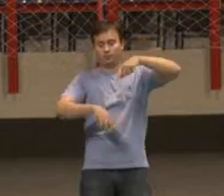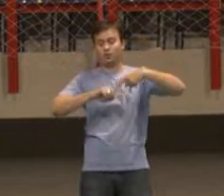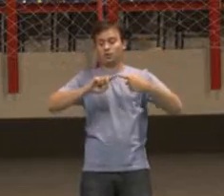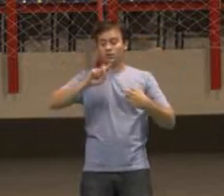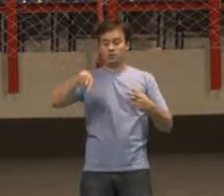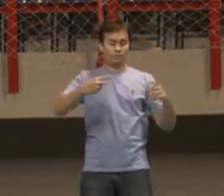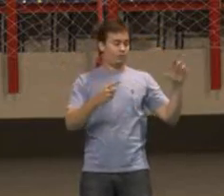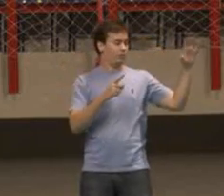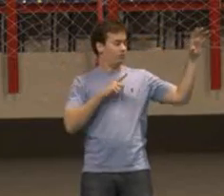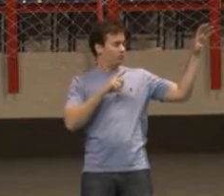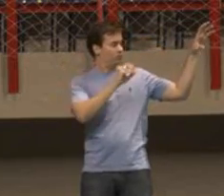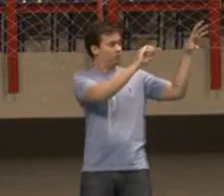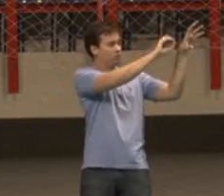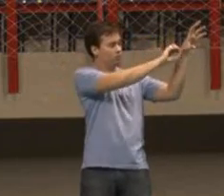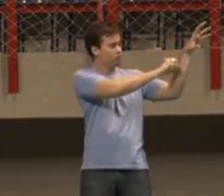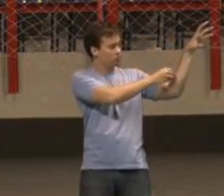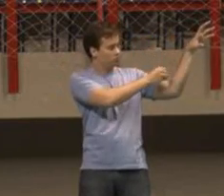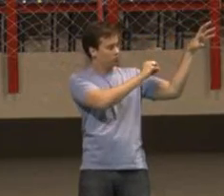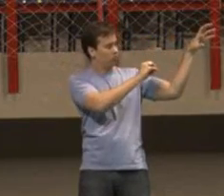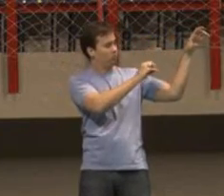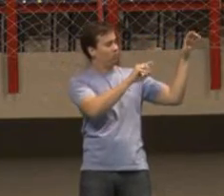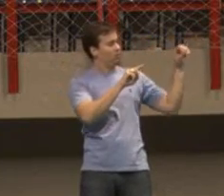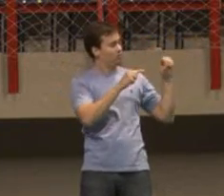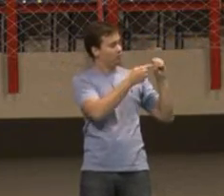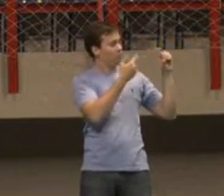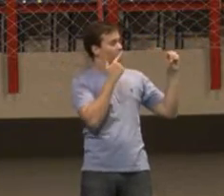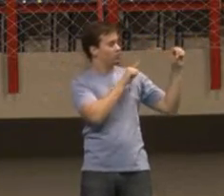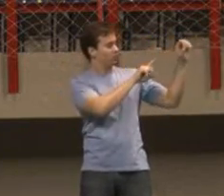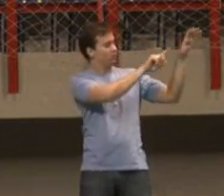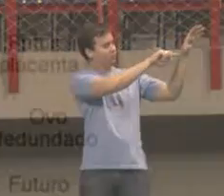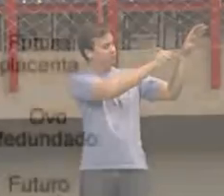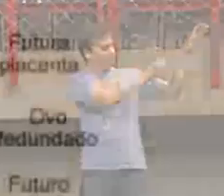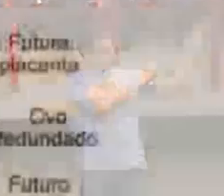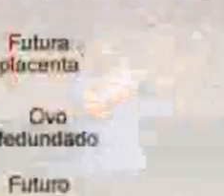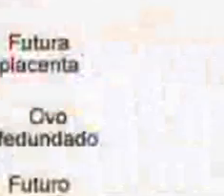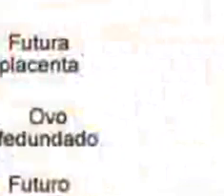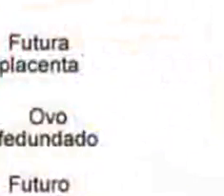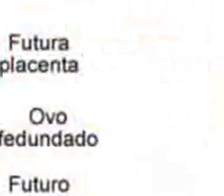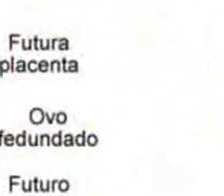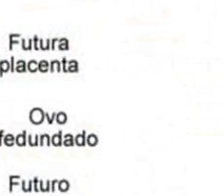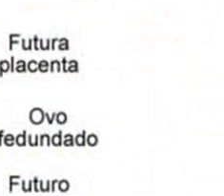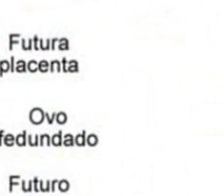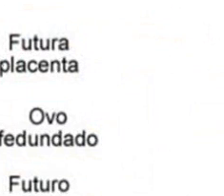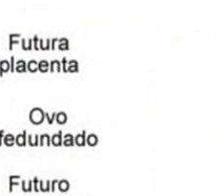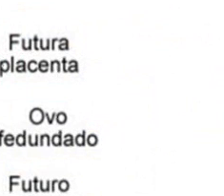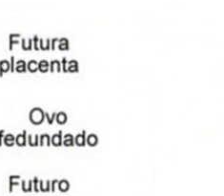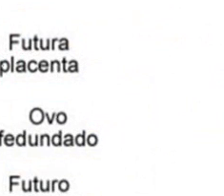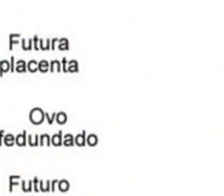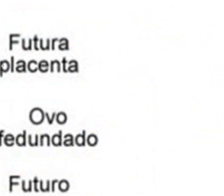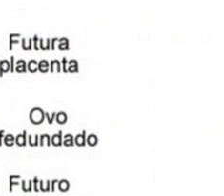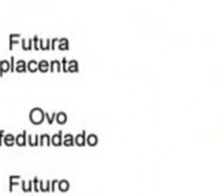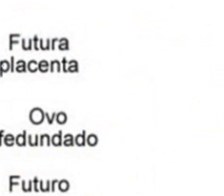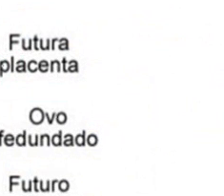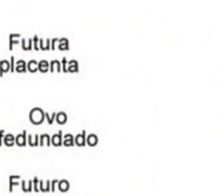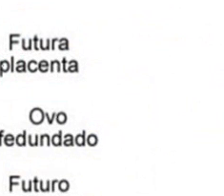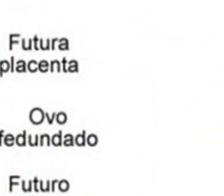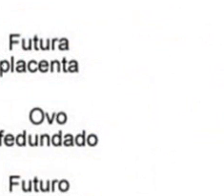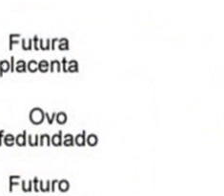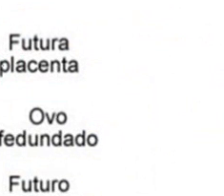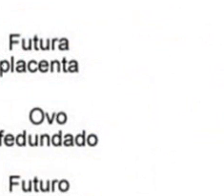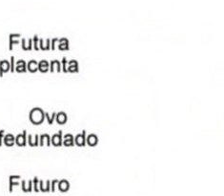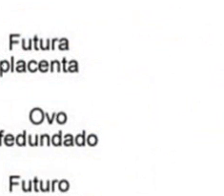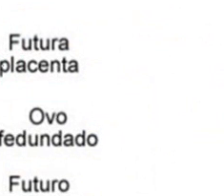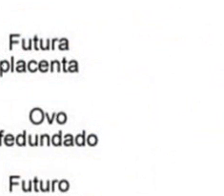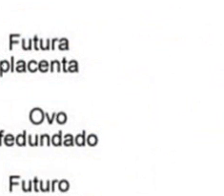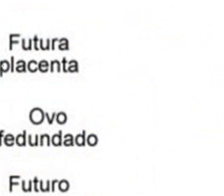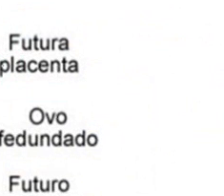mãe. E como é que é essa implantação, Ricardo? Está aí, pessoal. Essa é a parte mais importante. Essa é a